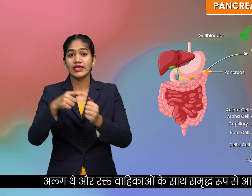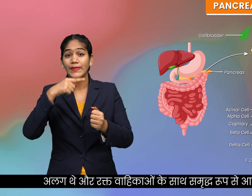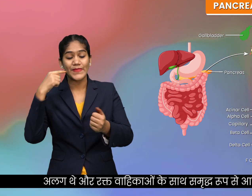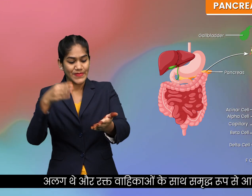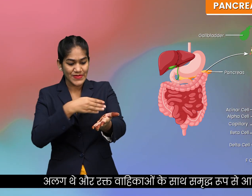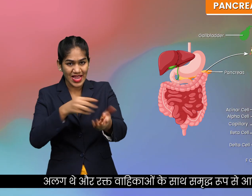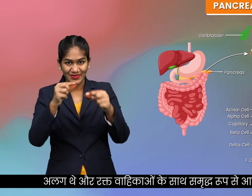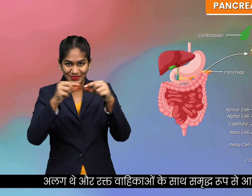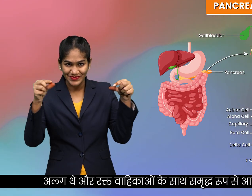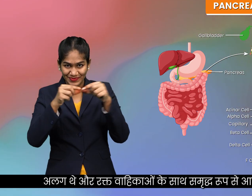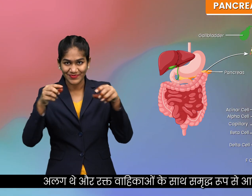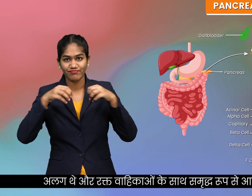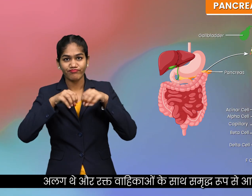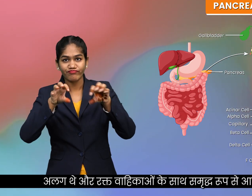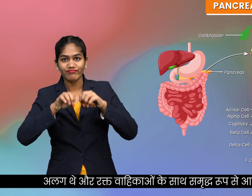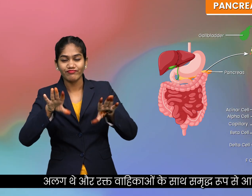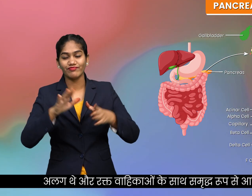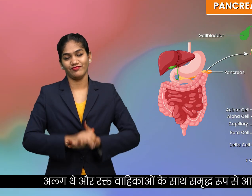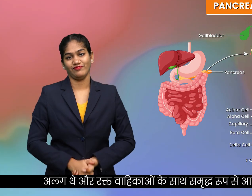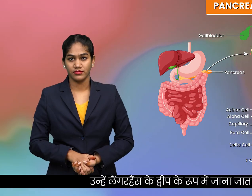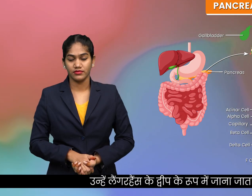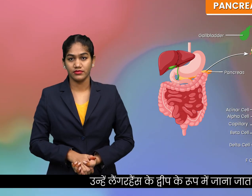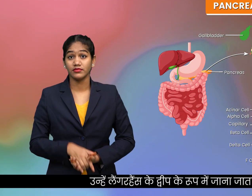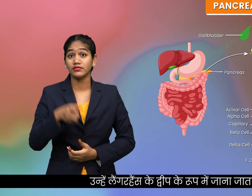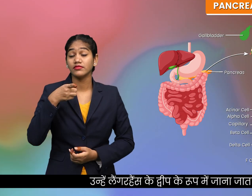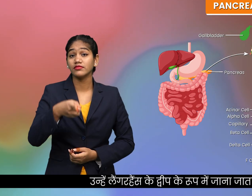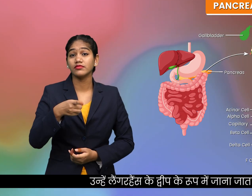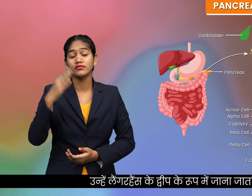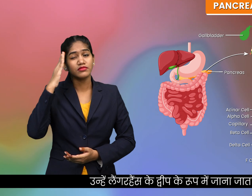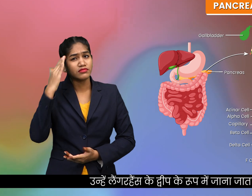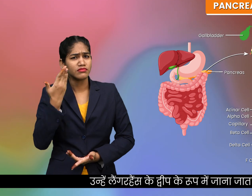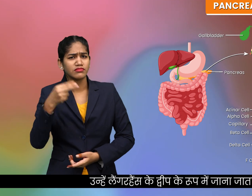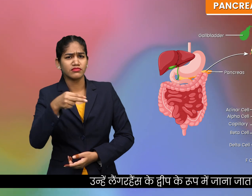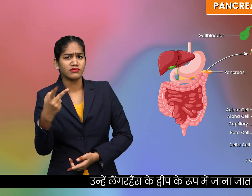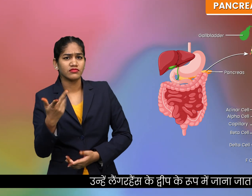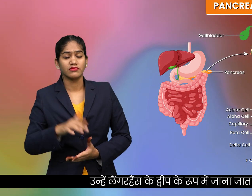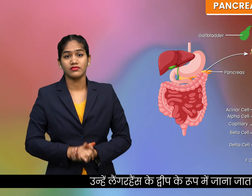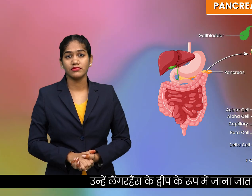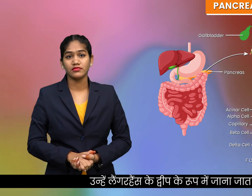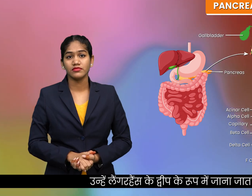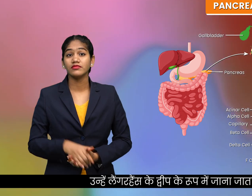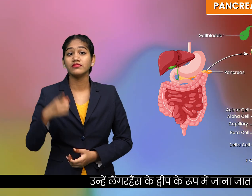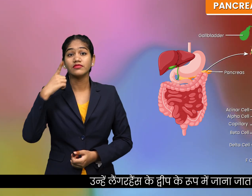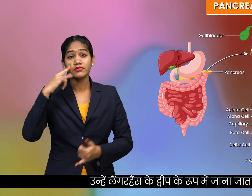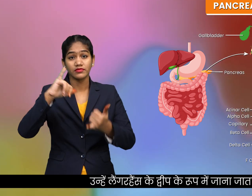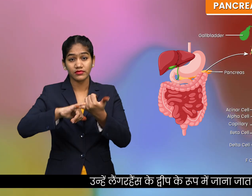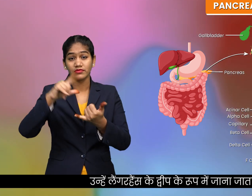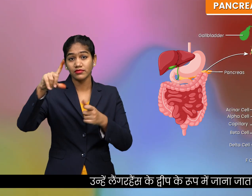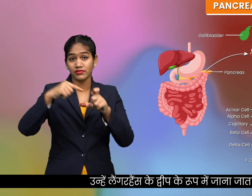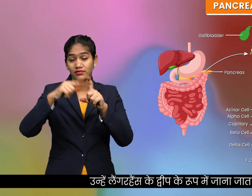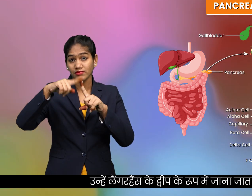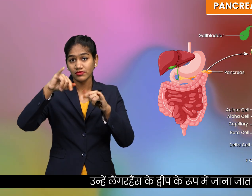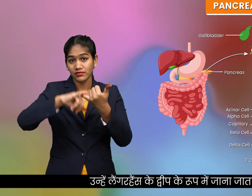से आपूर्ति की गई थी। उन्होंने लैंगरहाउस के द्वीप के रूप